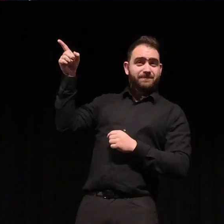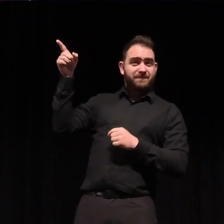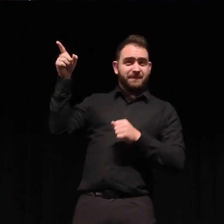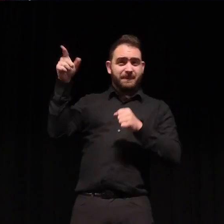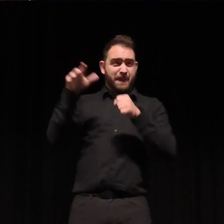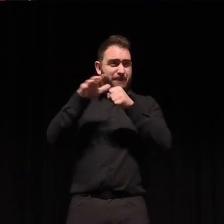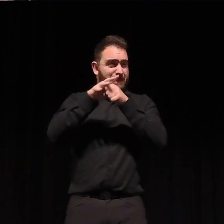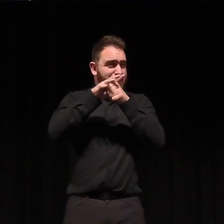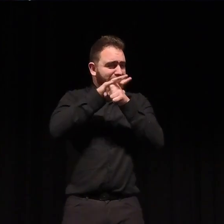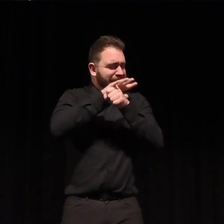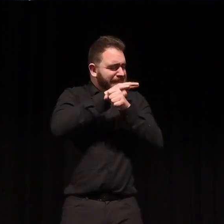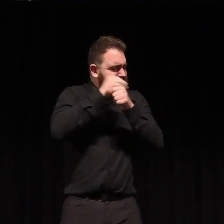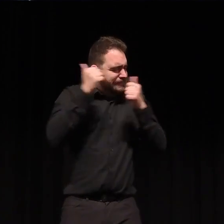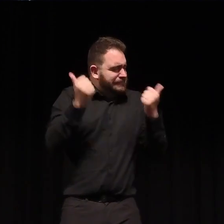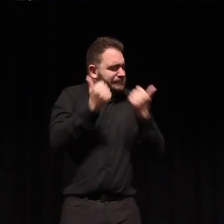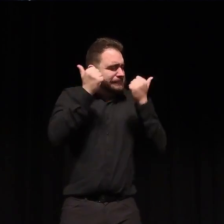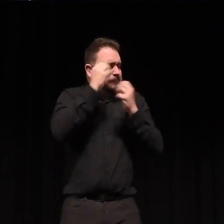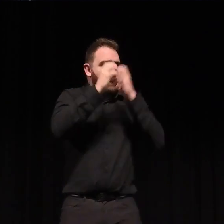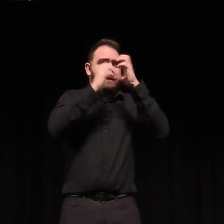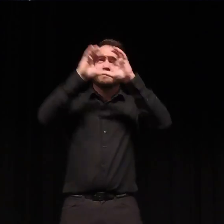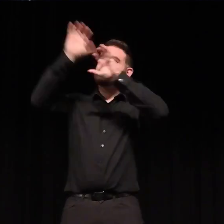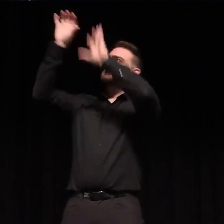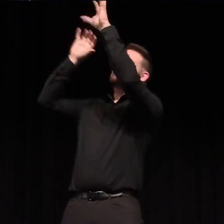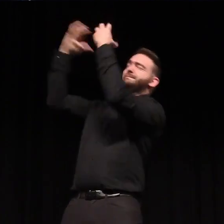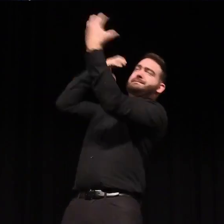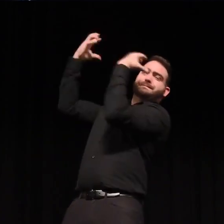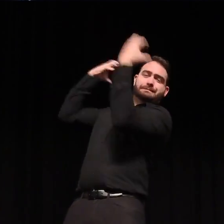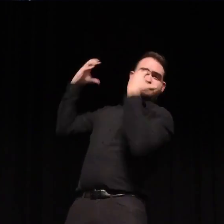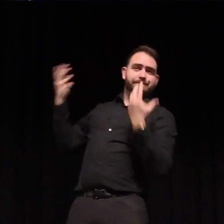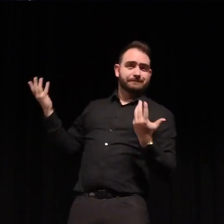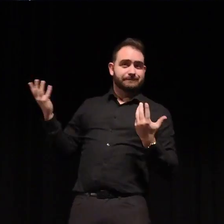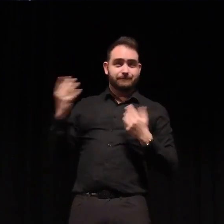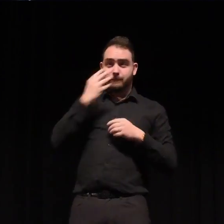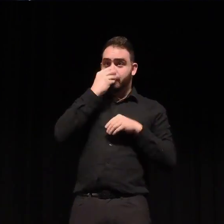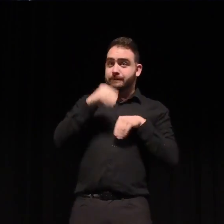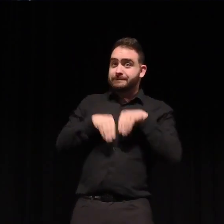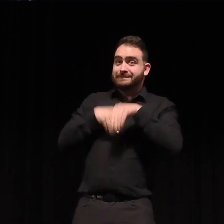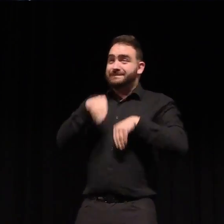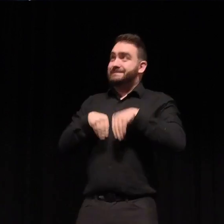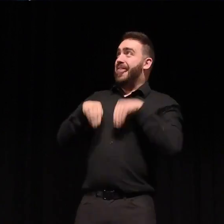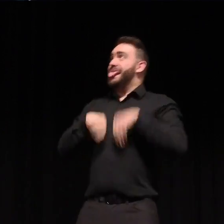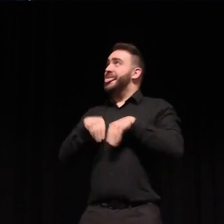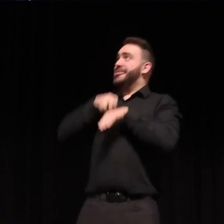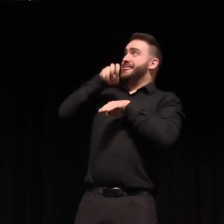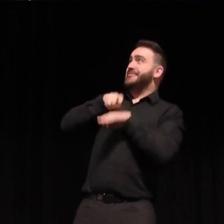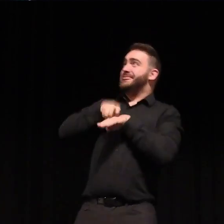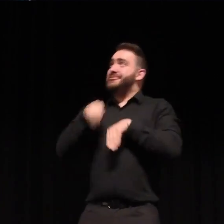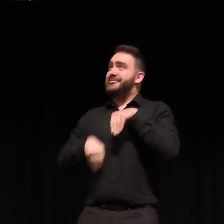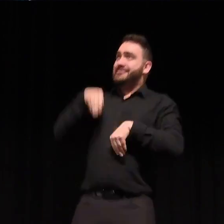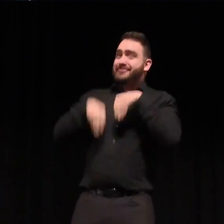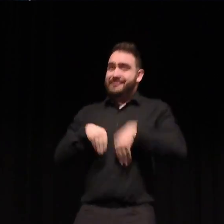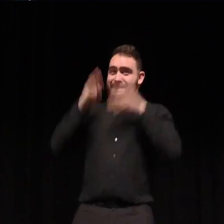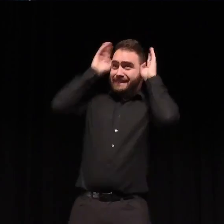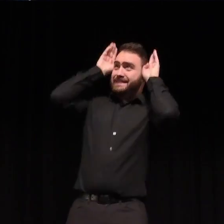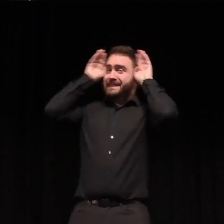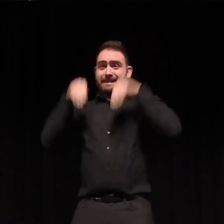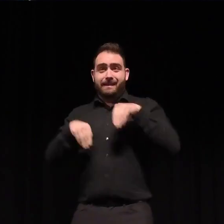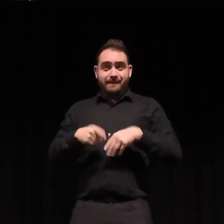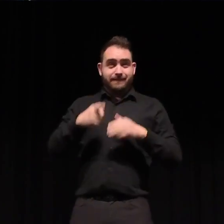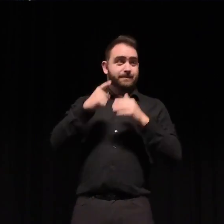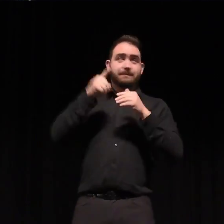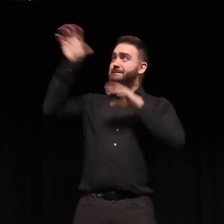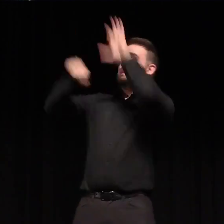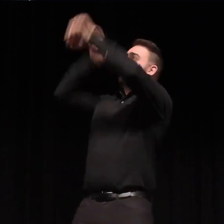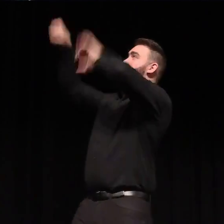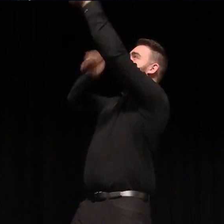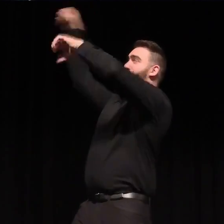couleurs. Mais petit loup s'est tellement excité qu'il les a presque toutes pris. C'est pour